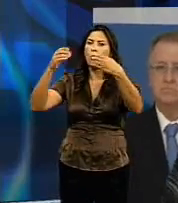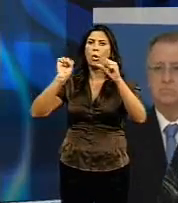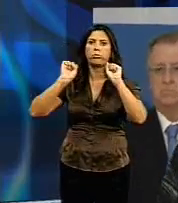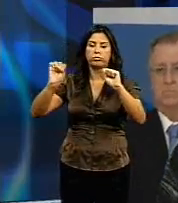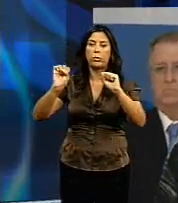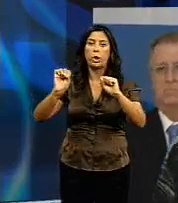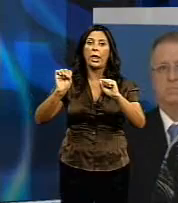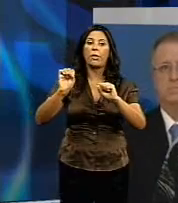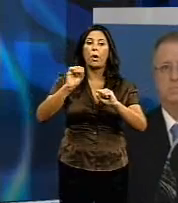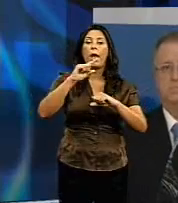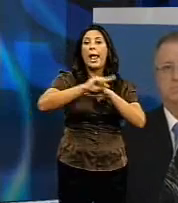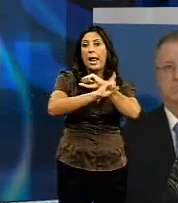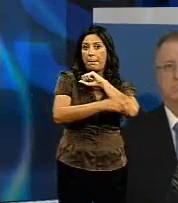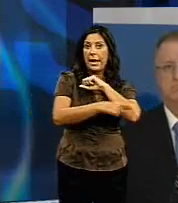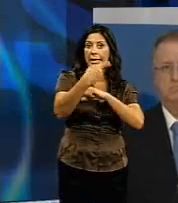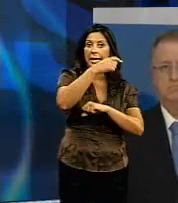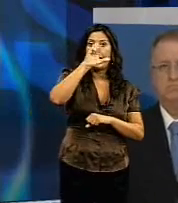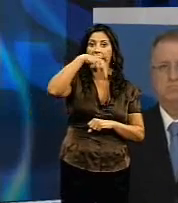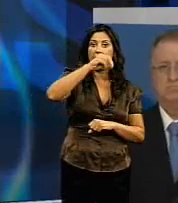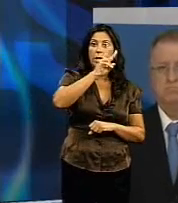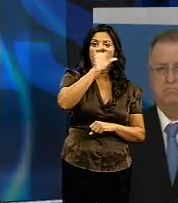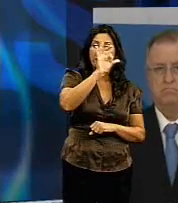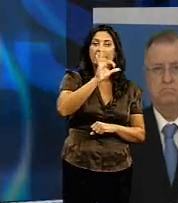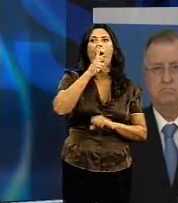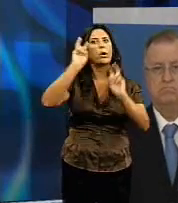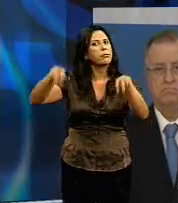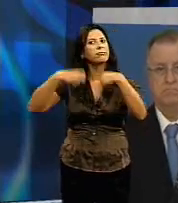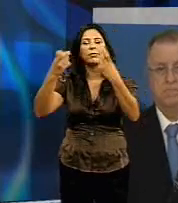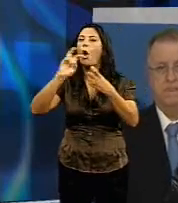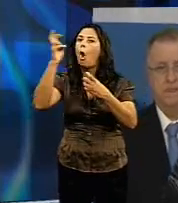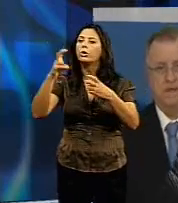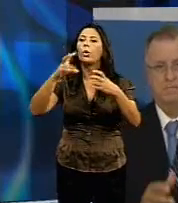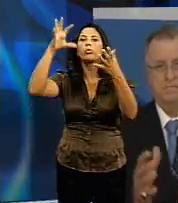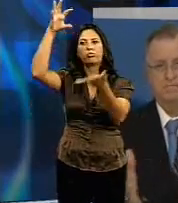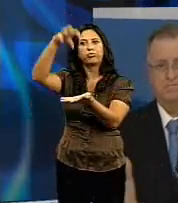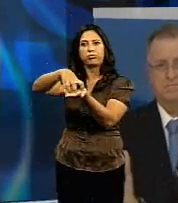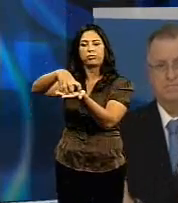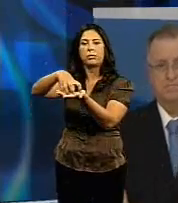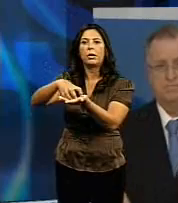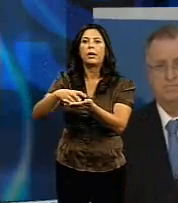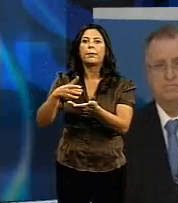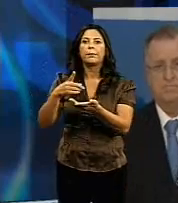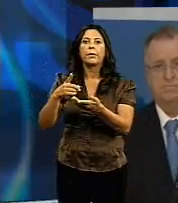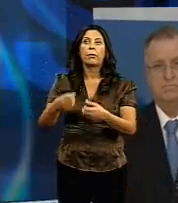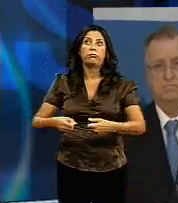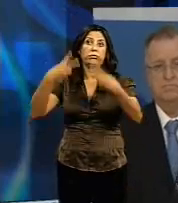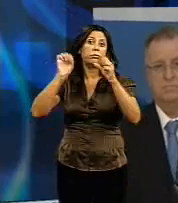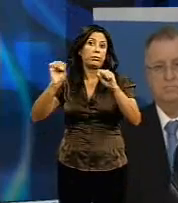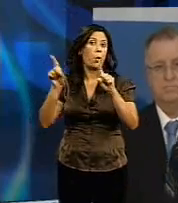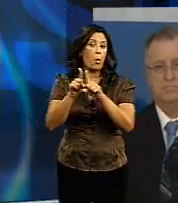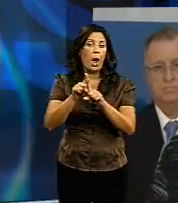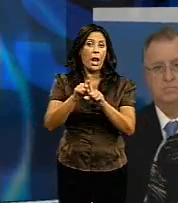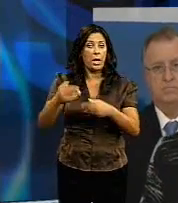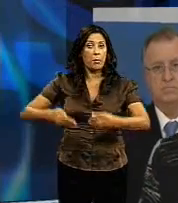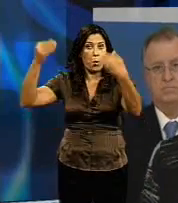durante años el Parque Genovés por una instalación que va a hacer el mismo papel que el muro, pero que sí va